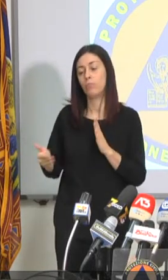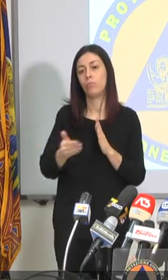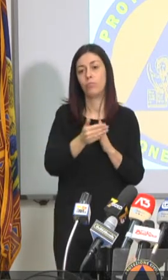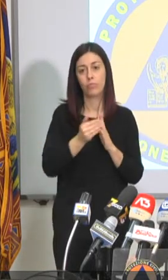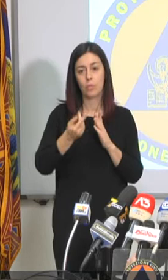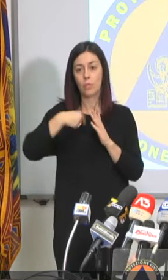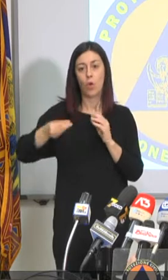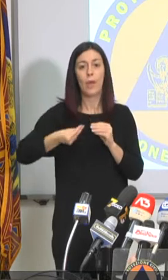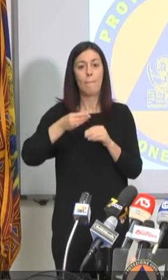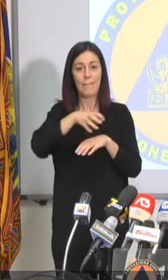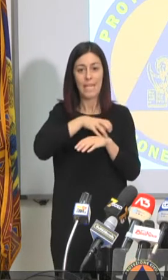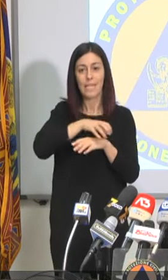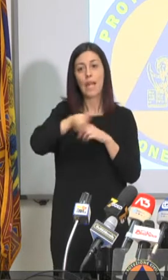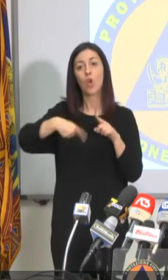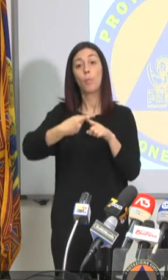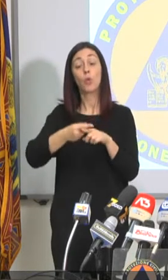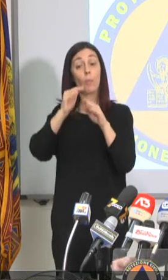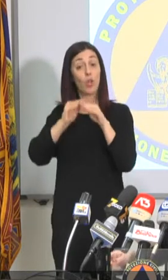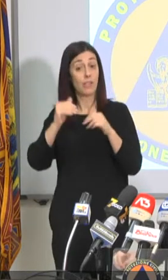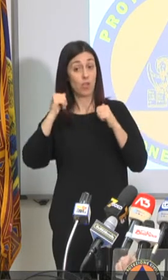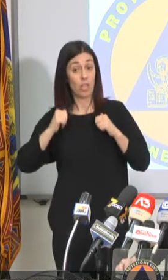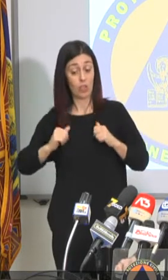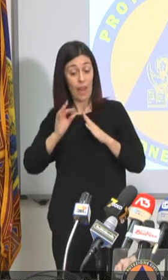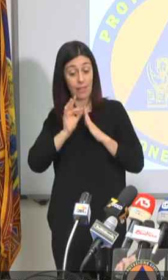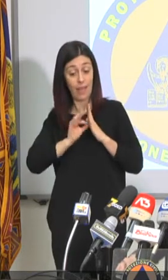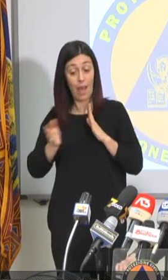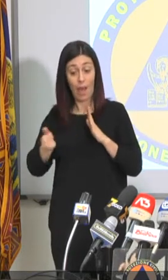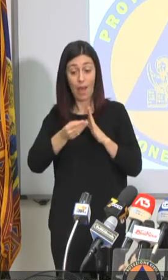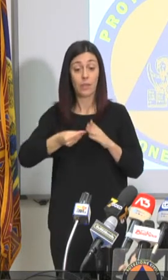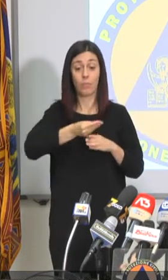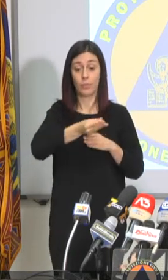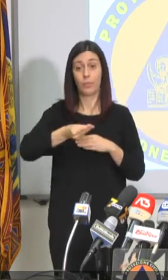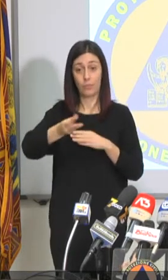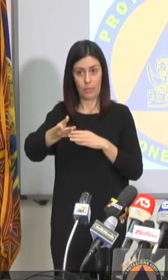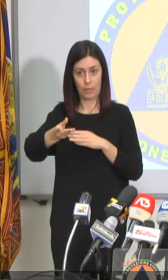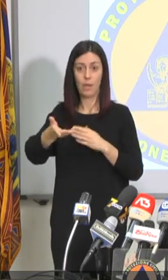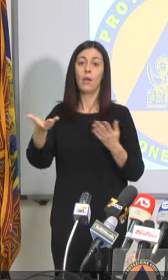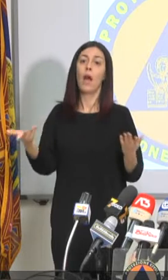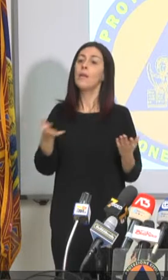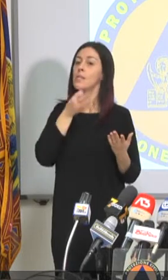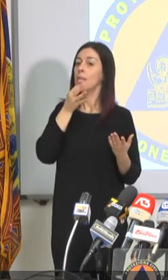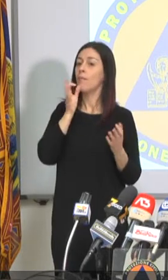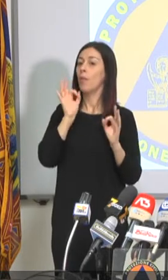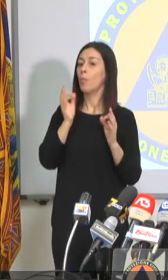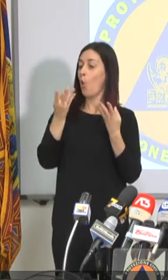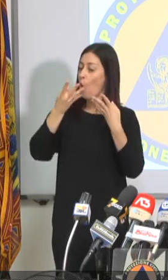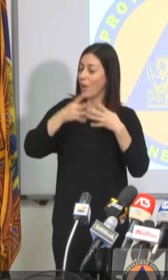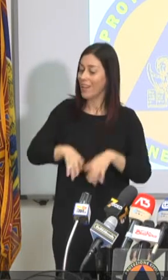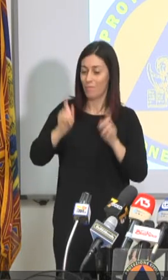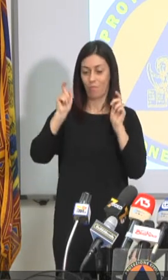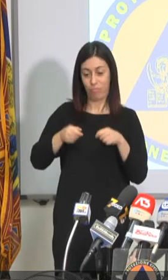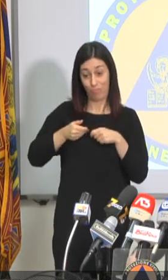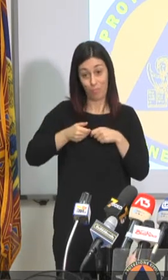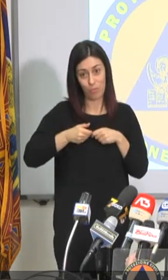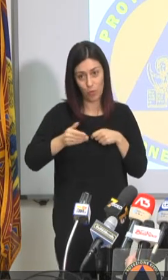civile naturalmente questi dati questo significa che la macchina organizzativa è partita e pertanto insomma via via